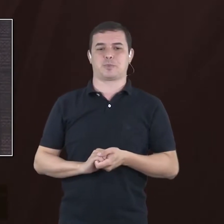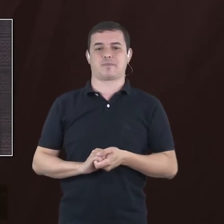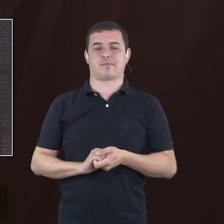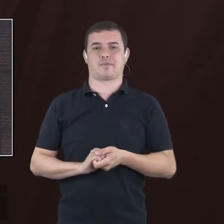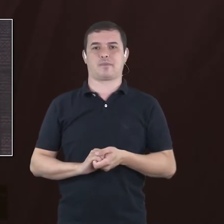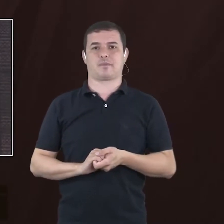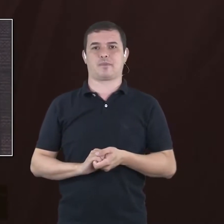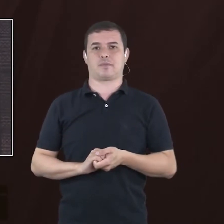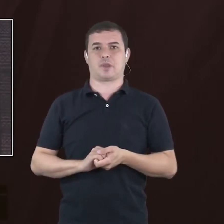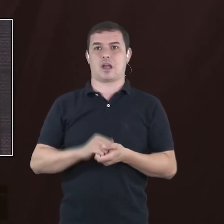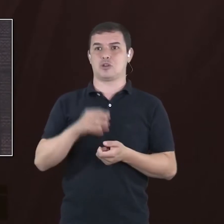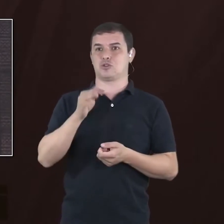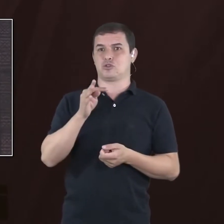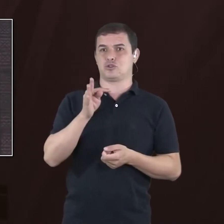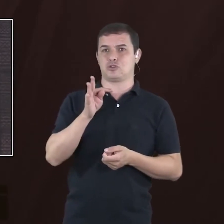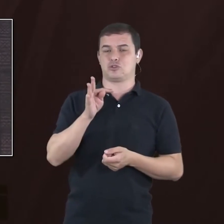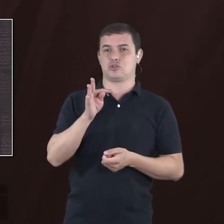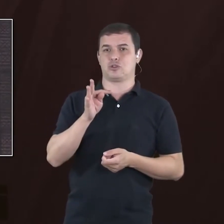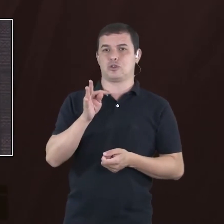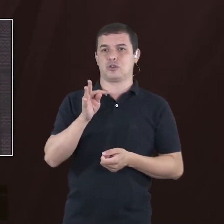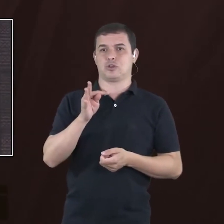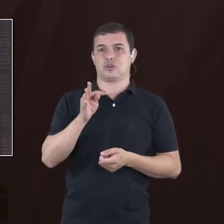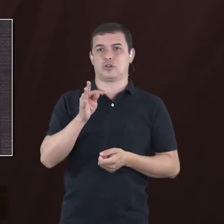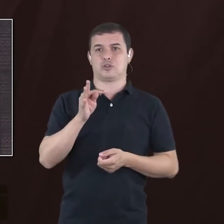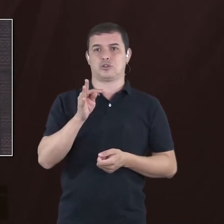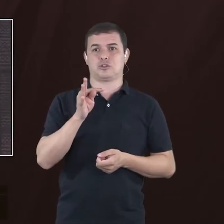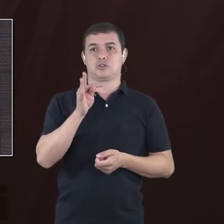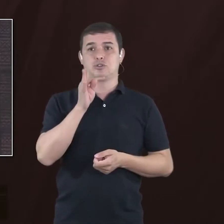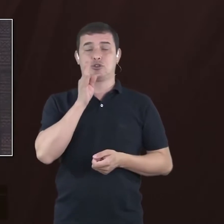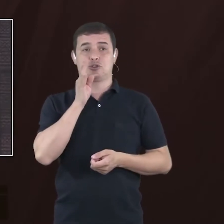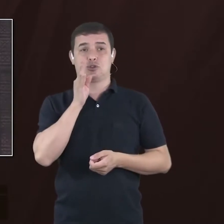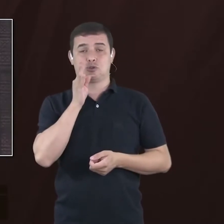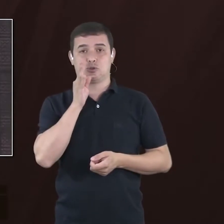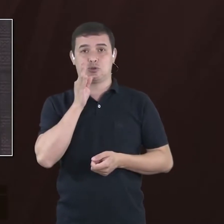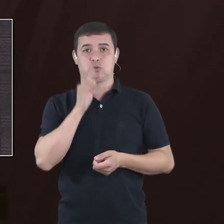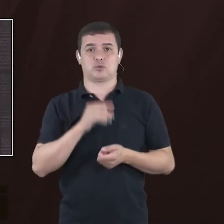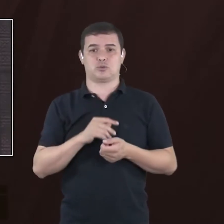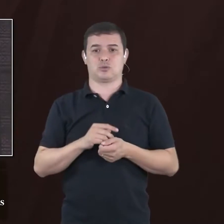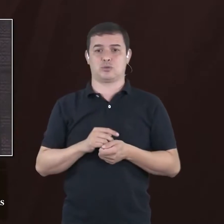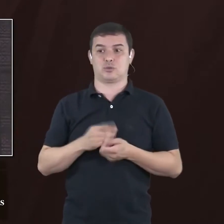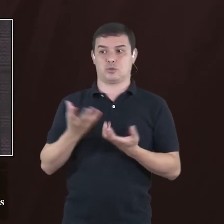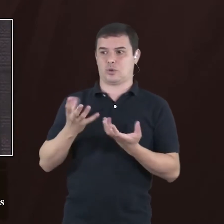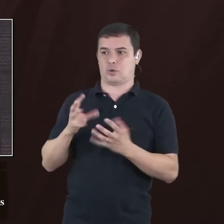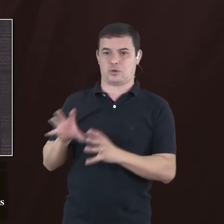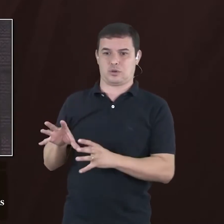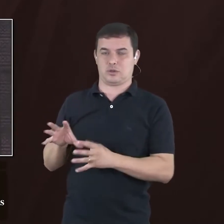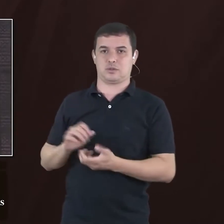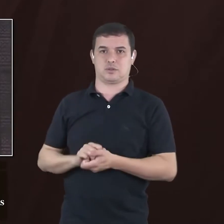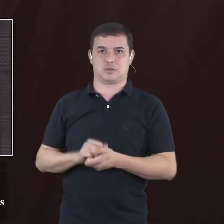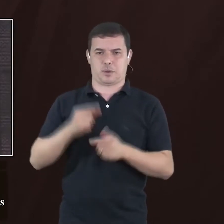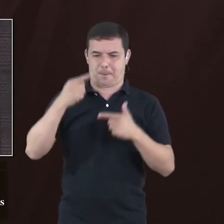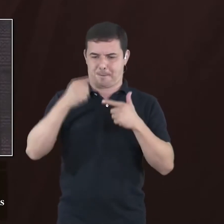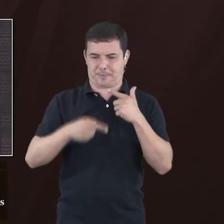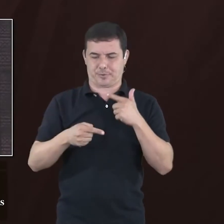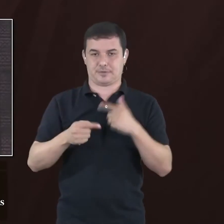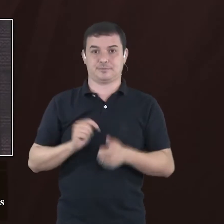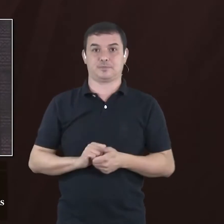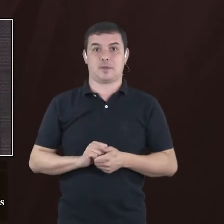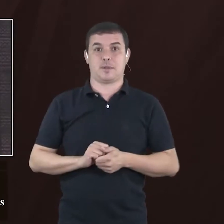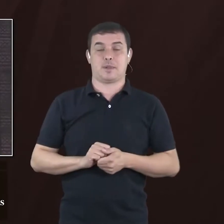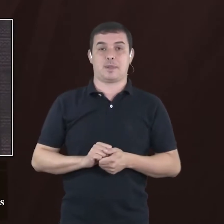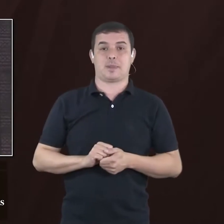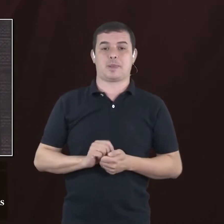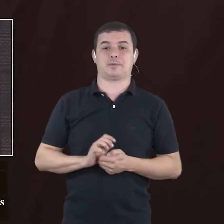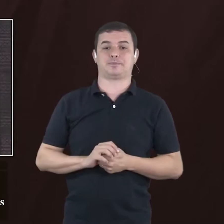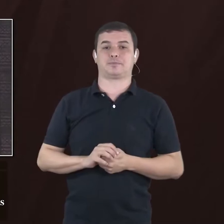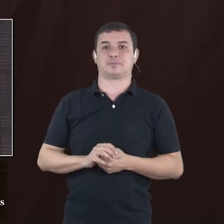mesmo Tito, que estava comigo sendo grego, foi constrangido a circuncidar-se. E isto por causa dos falsos irmãos